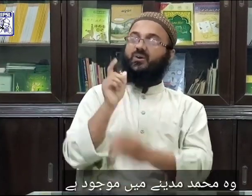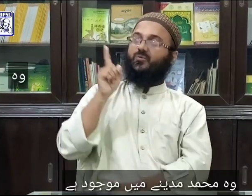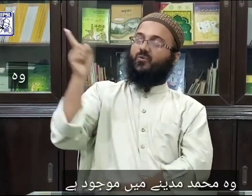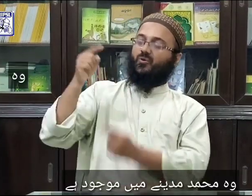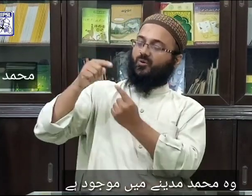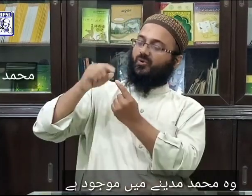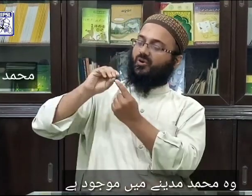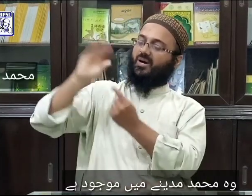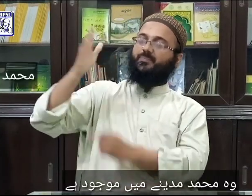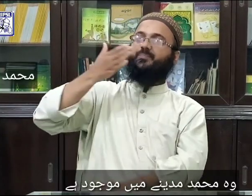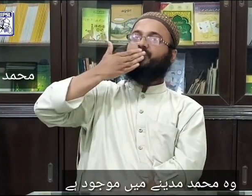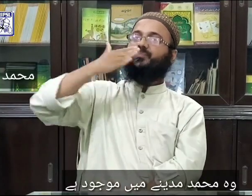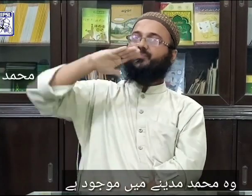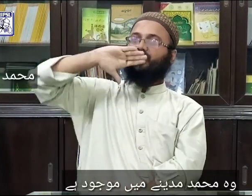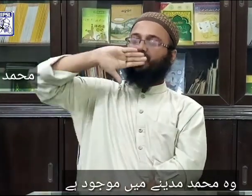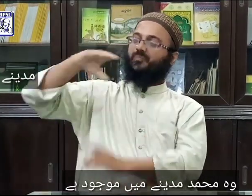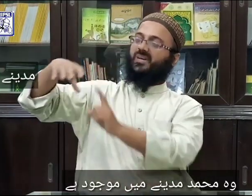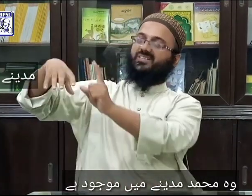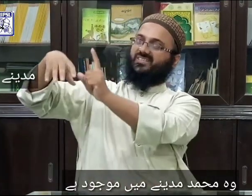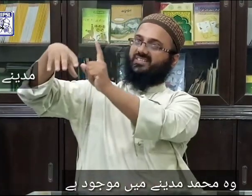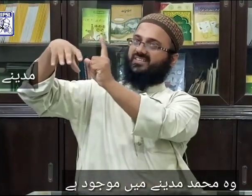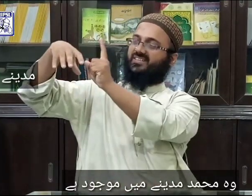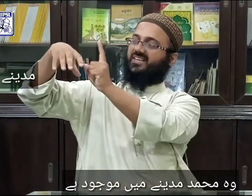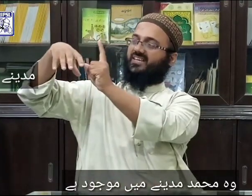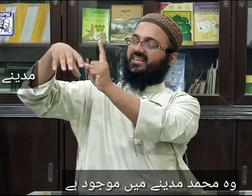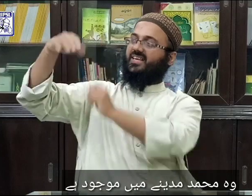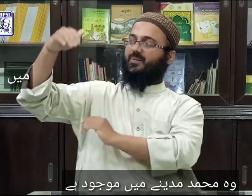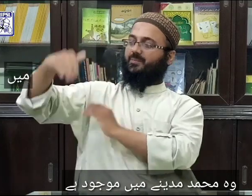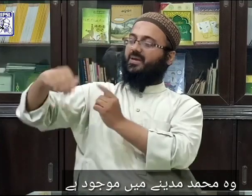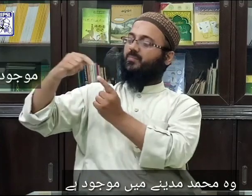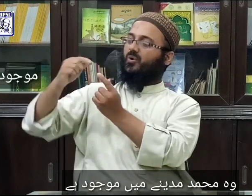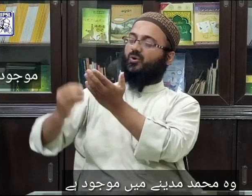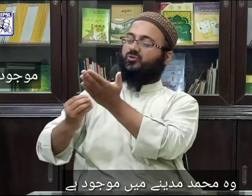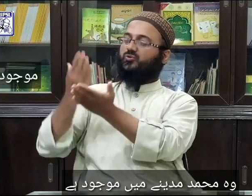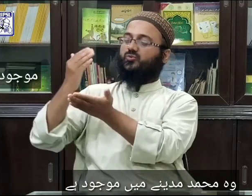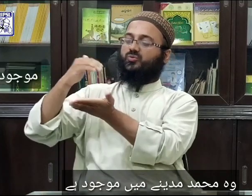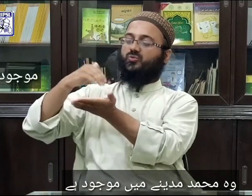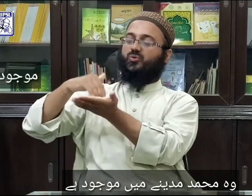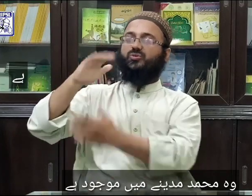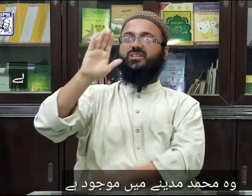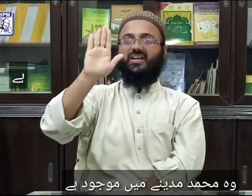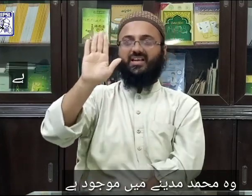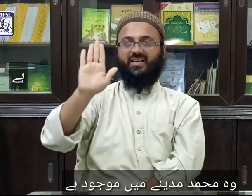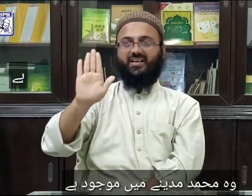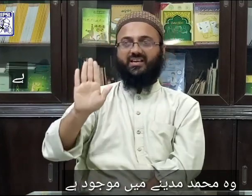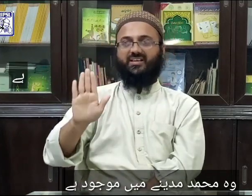وہ محمد مدینے میں موجود ہے